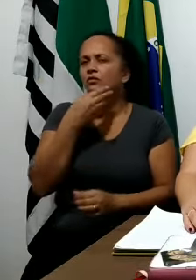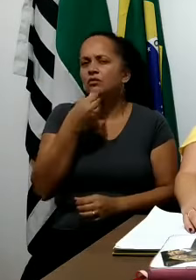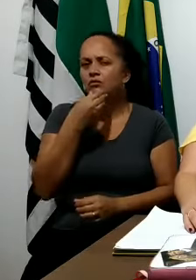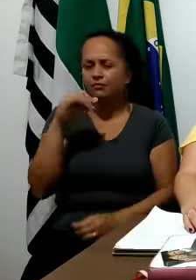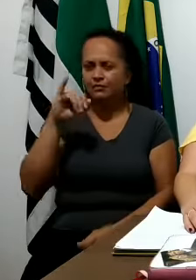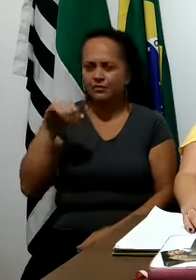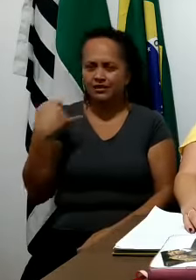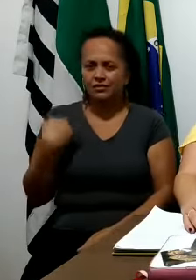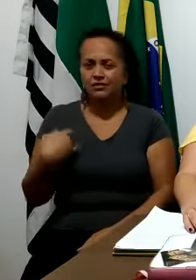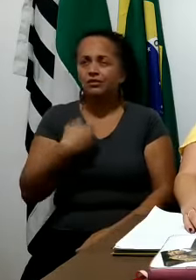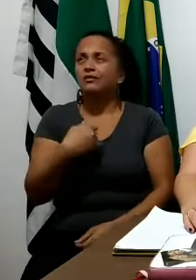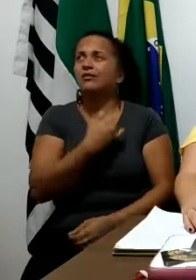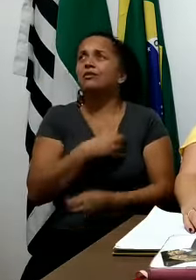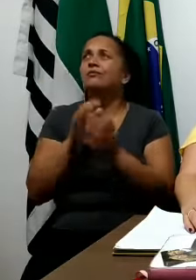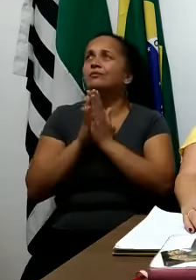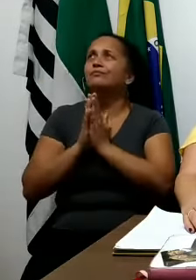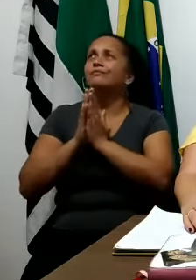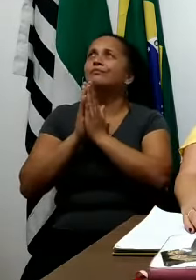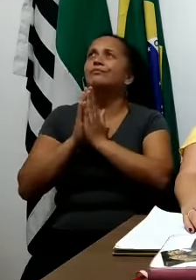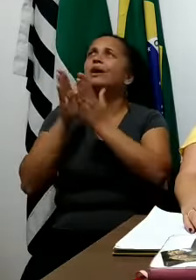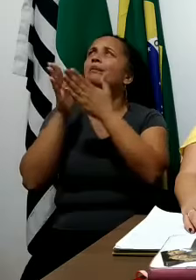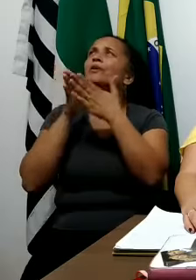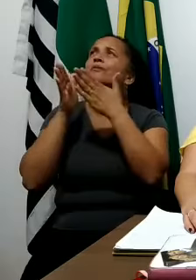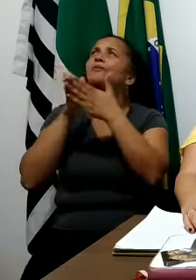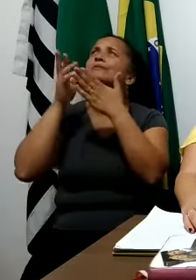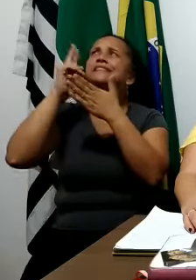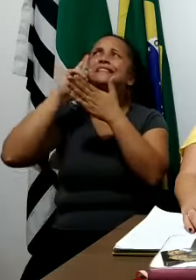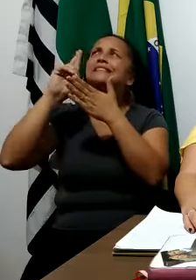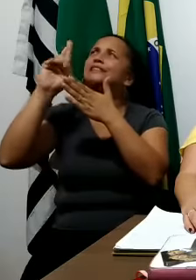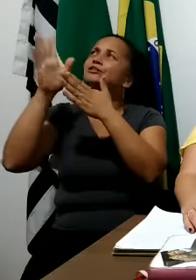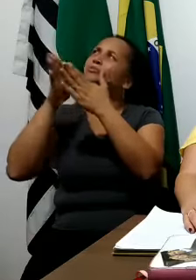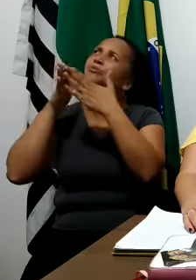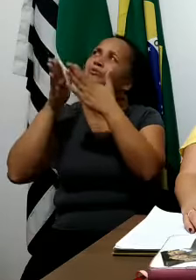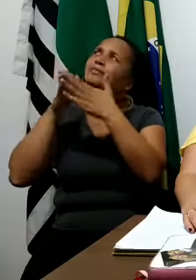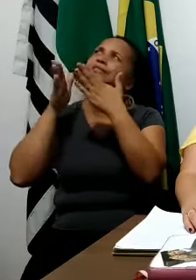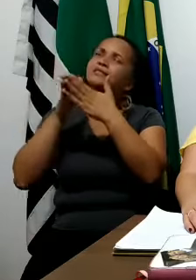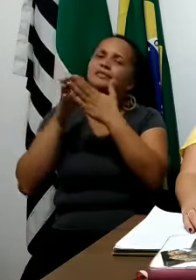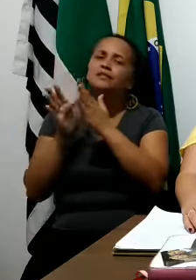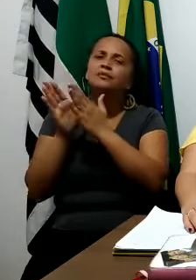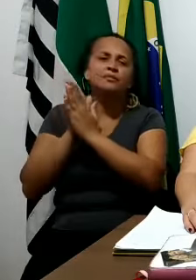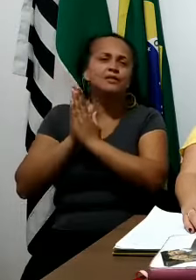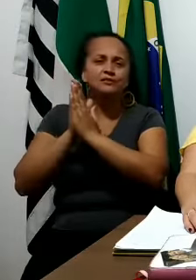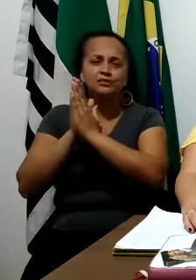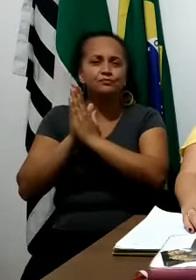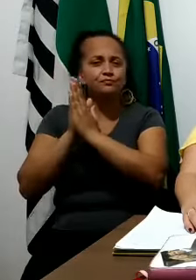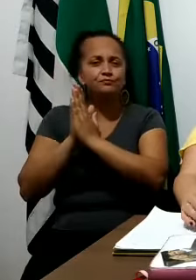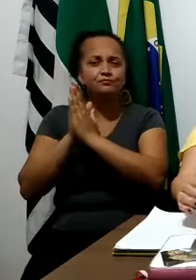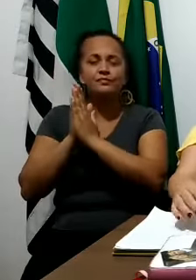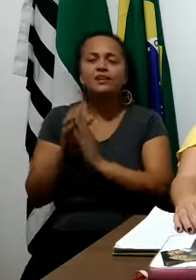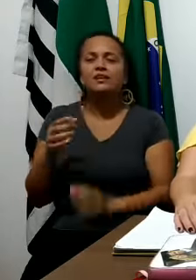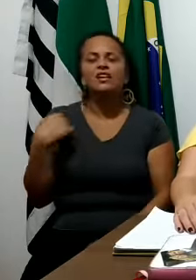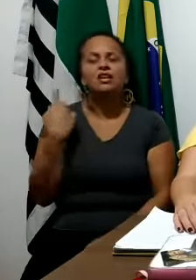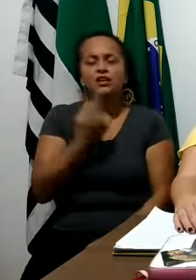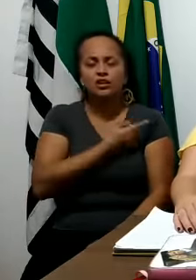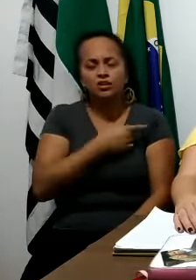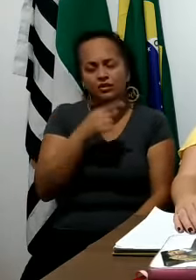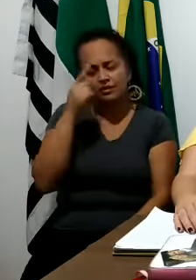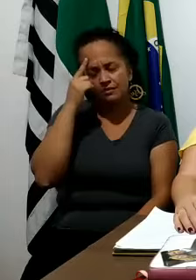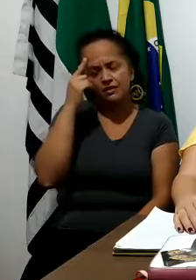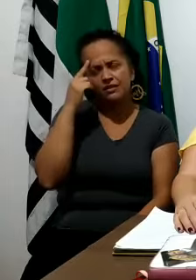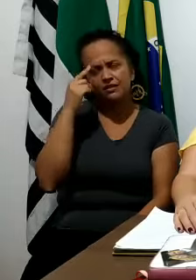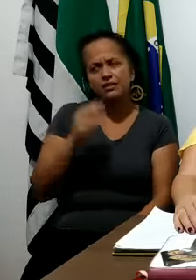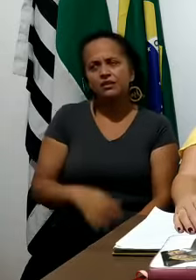que mandasse um socorro, né? A gente fica imaginando, o que será que ele ficou pensando? O que você pensaria dentro